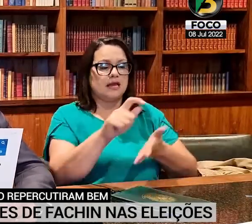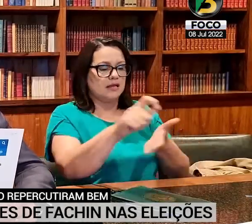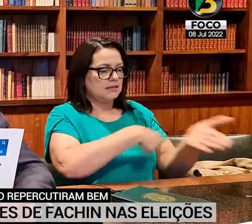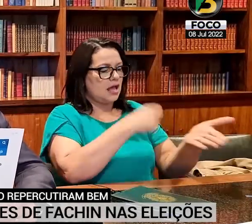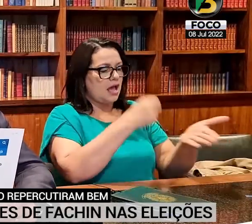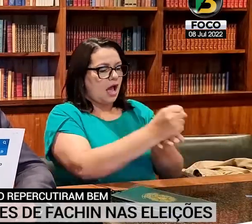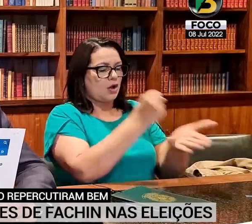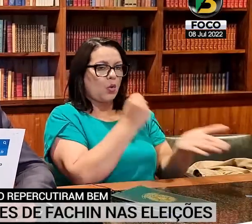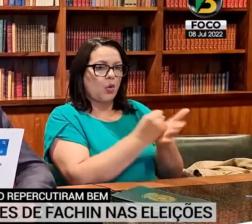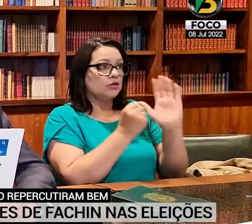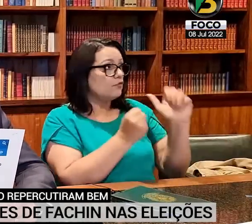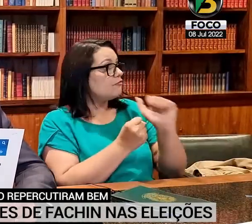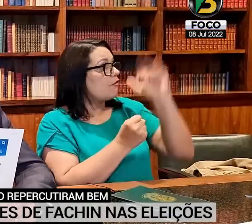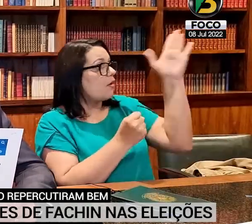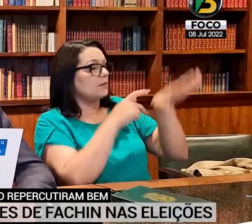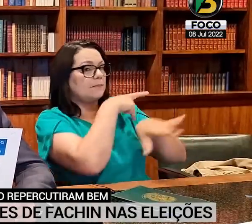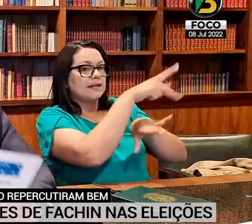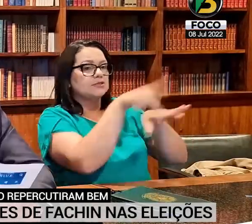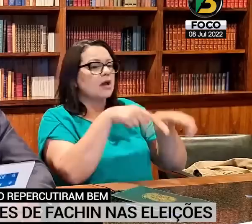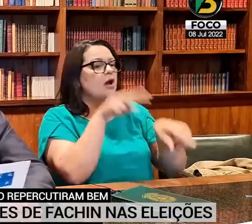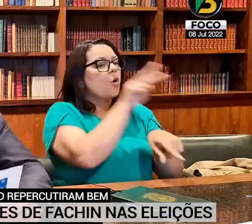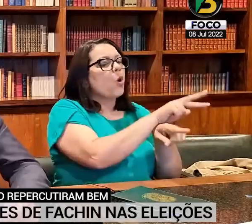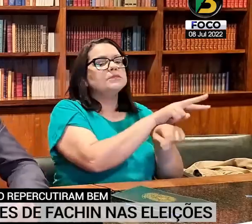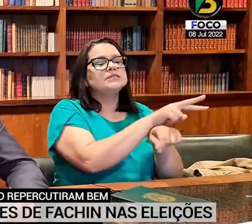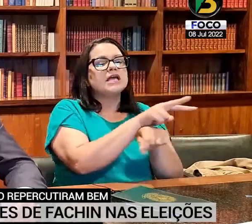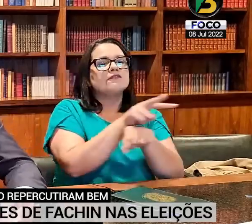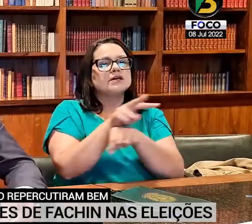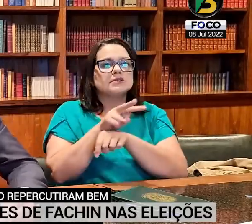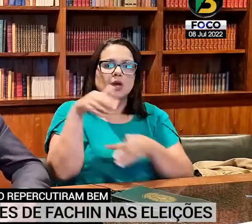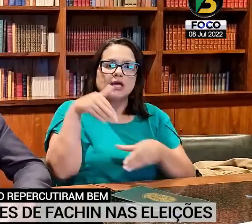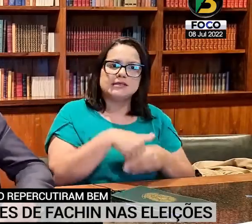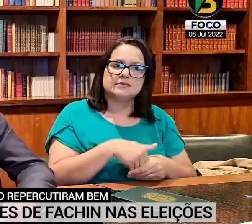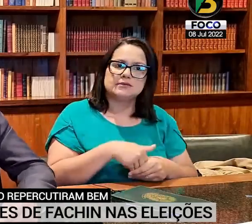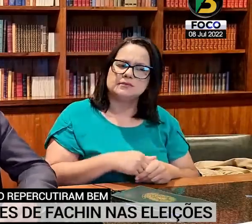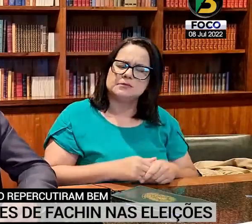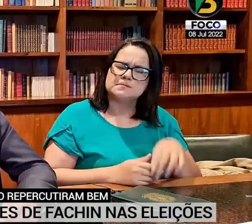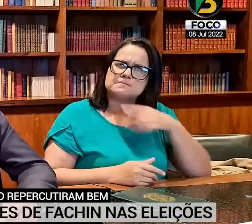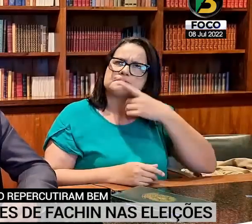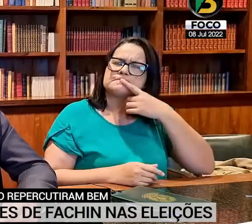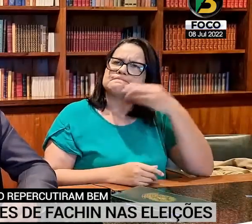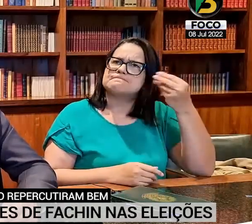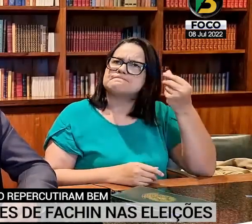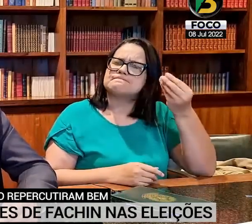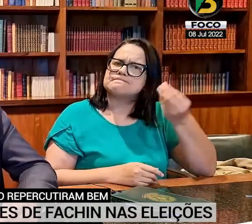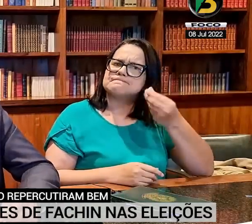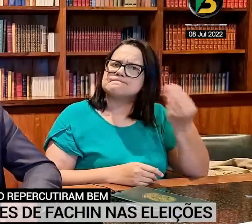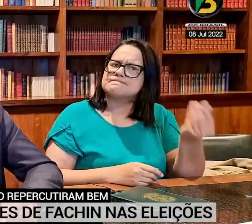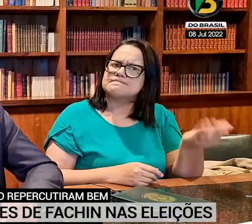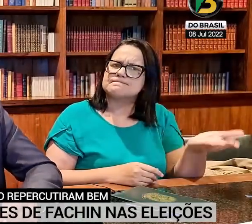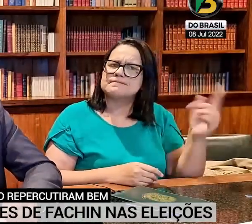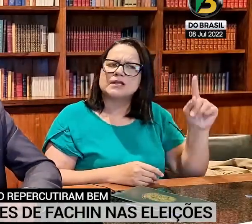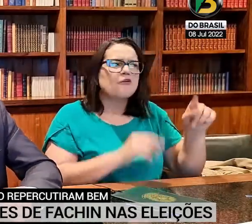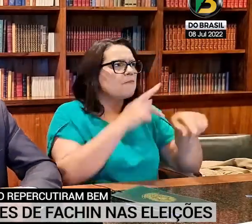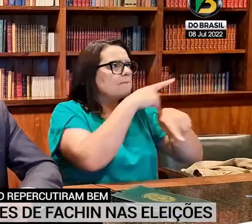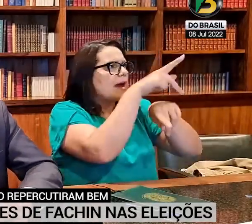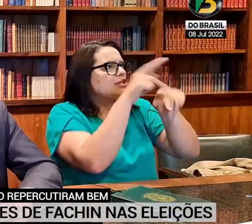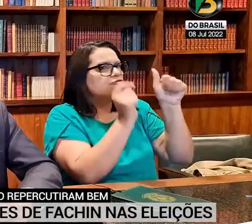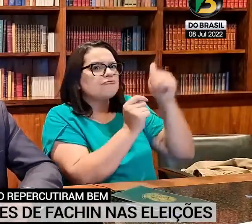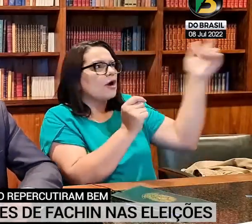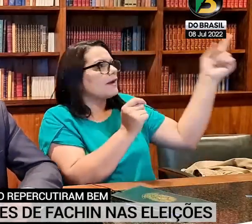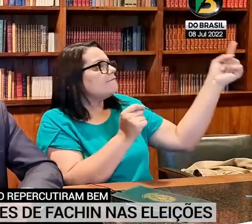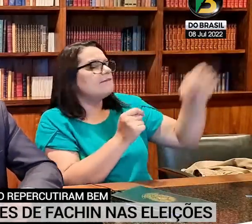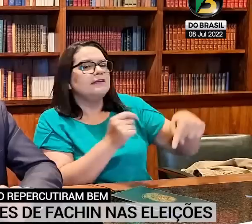TSE quantidade estrangeira para observação das eleições tem pergunta né Tem observar o que